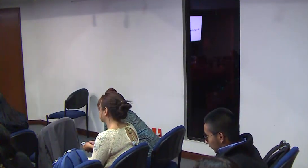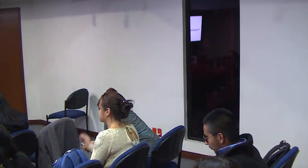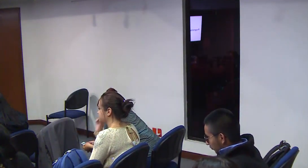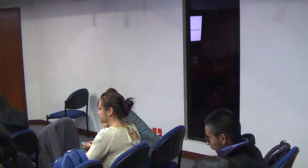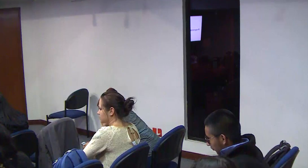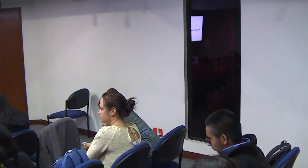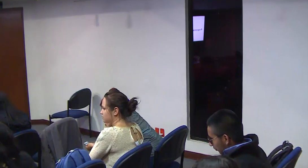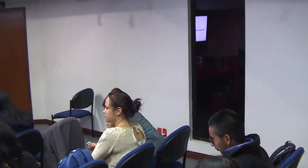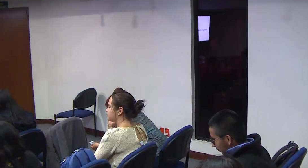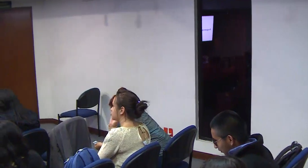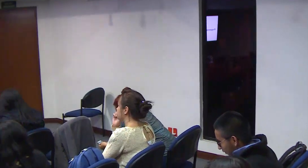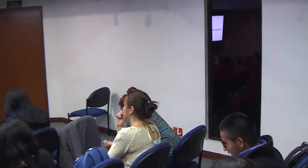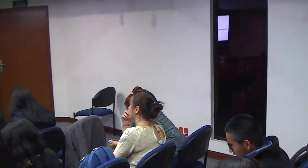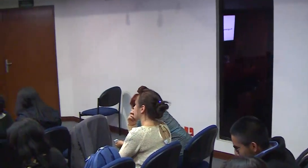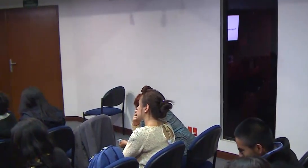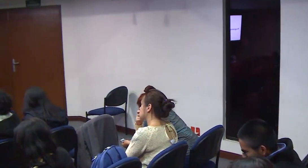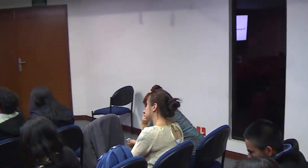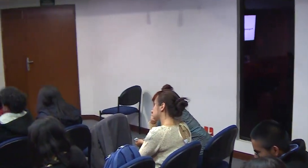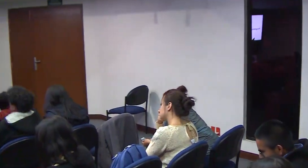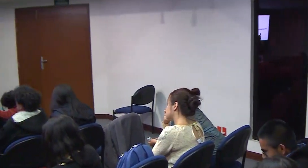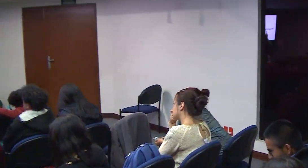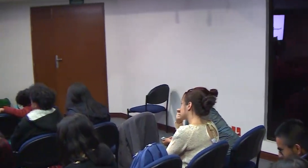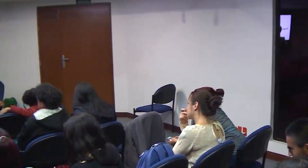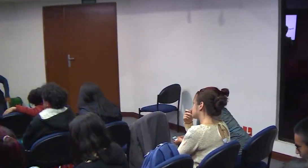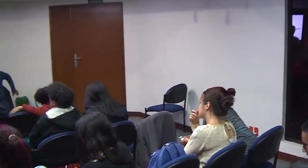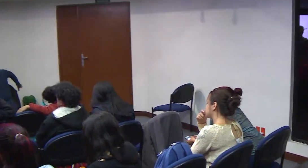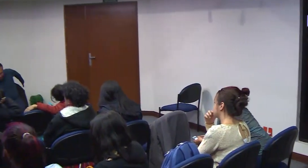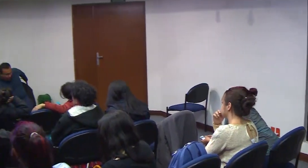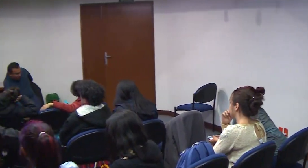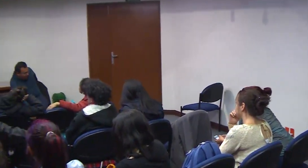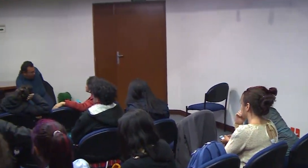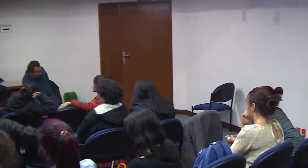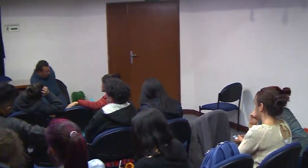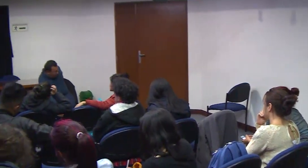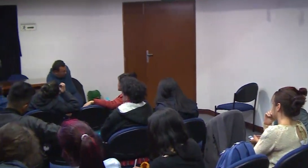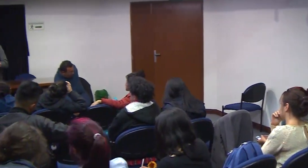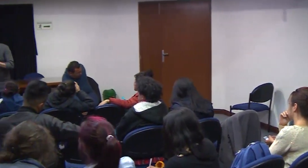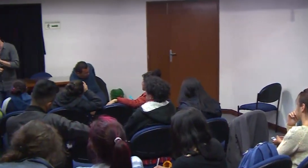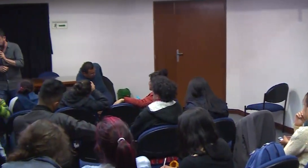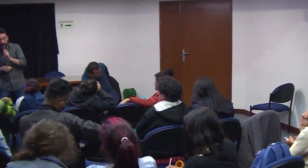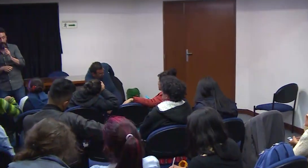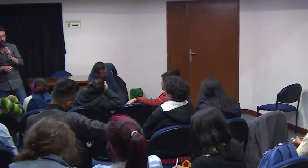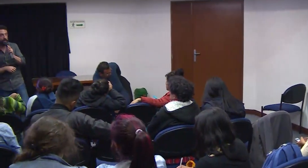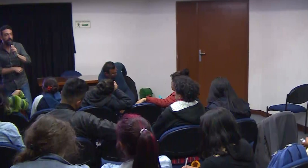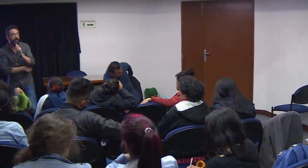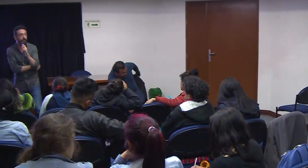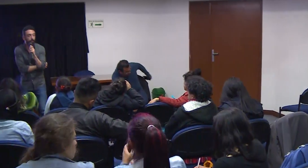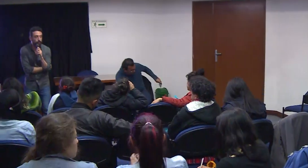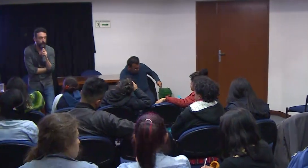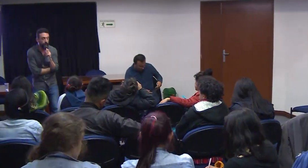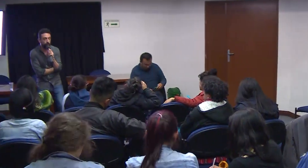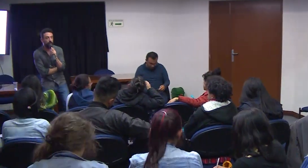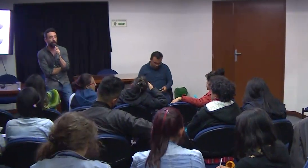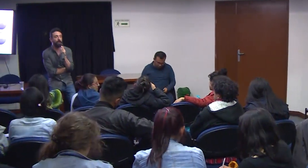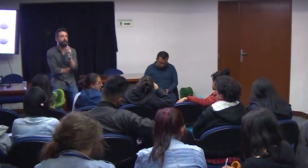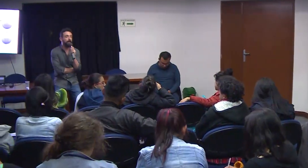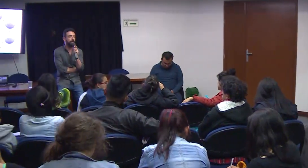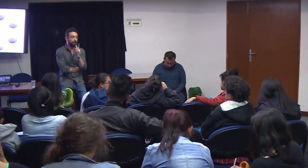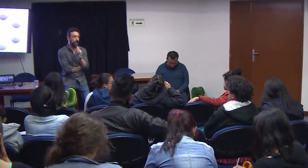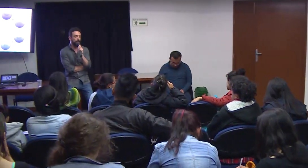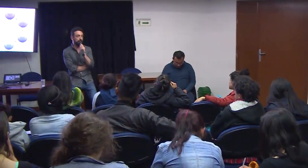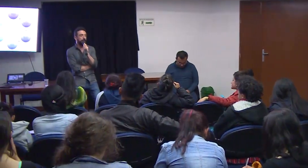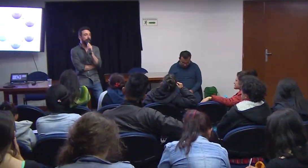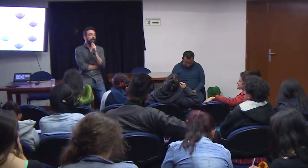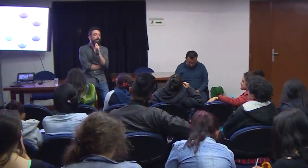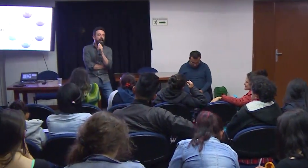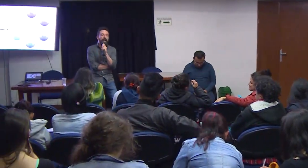sí ella va a los sábados y trabaja con el chico que tú me preguntabas sí Digamos como directamente y con otros procesos del programa de